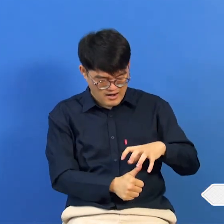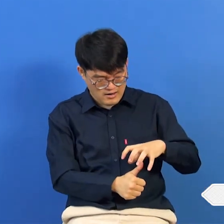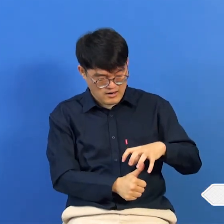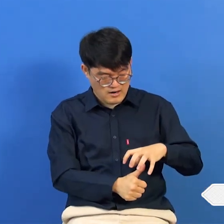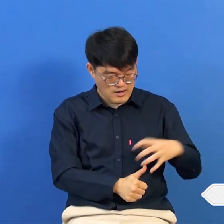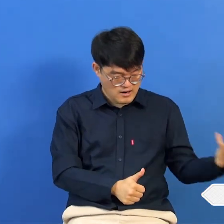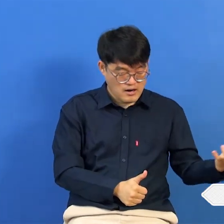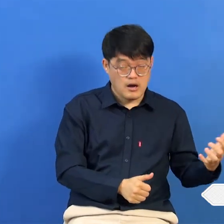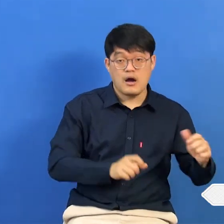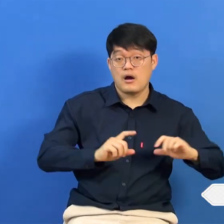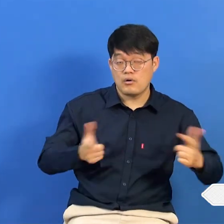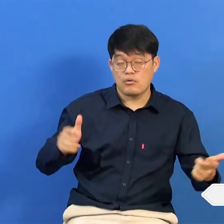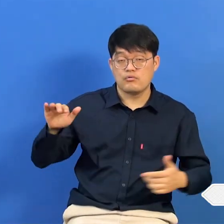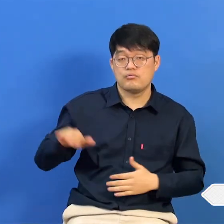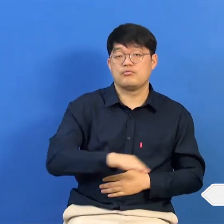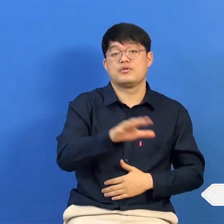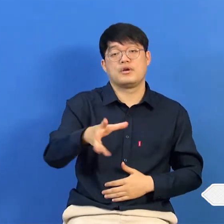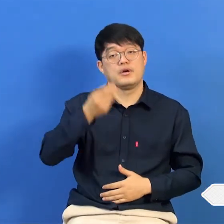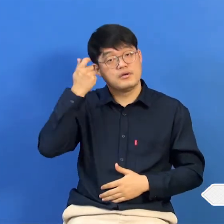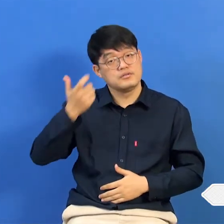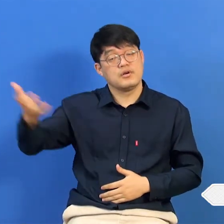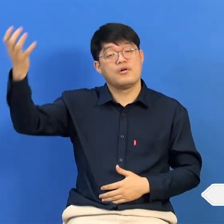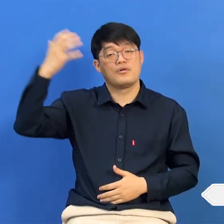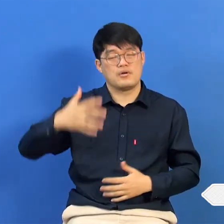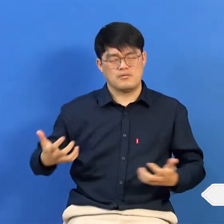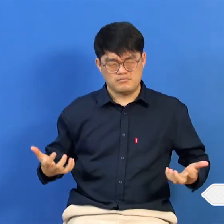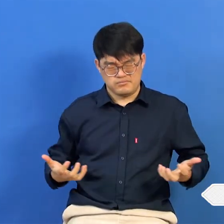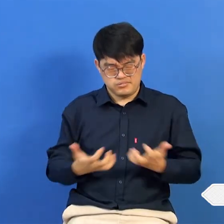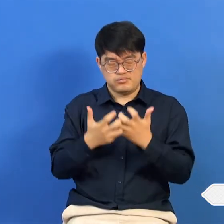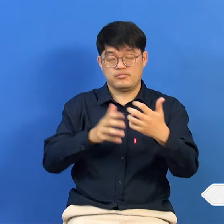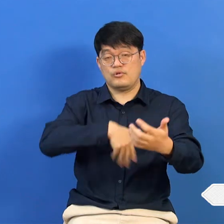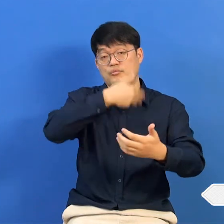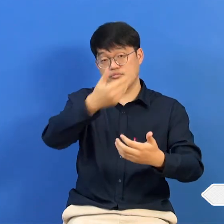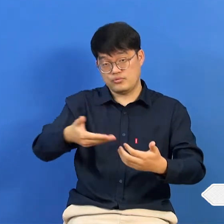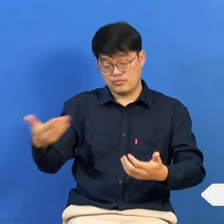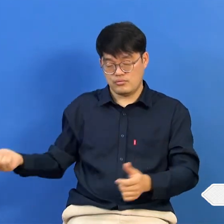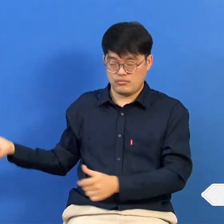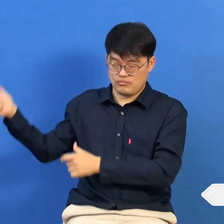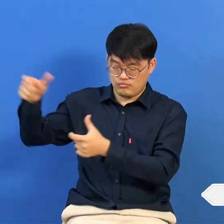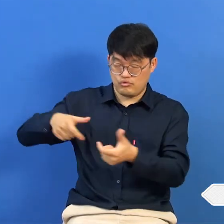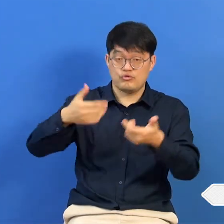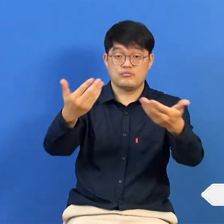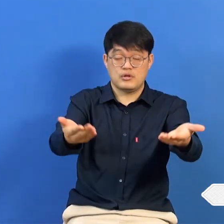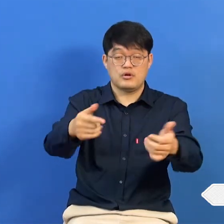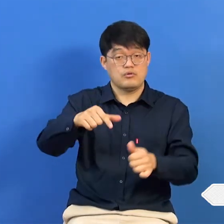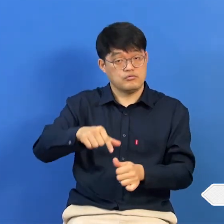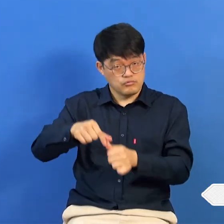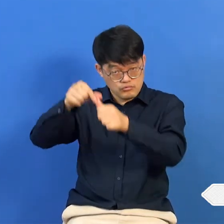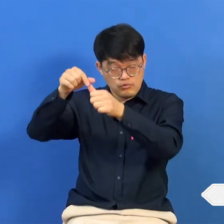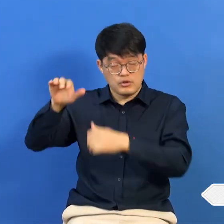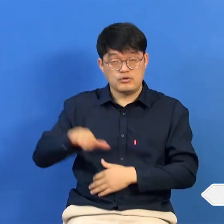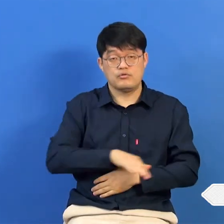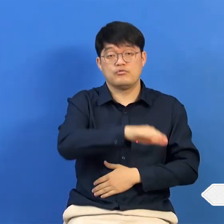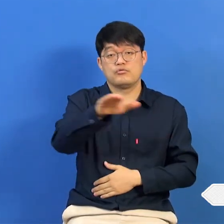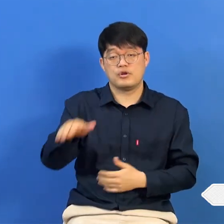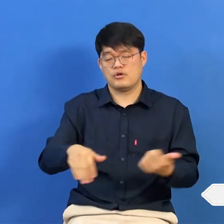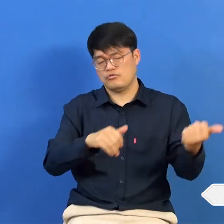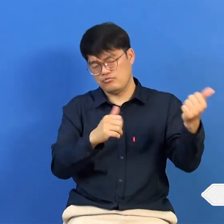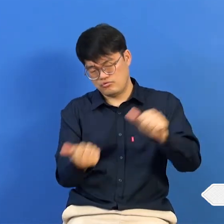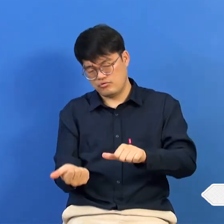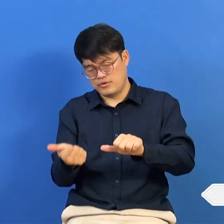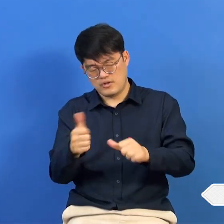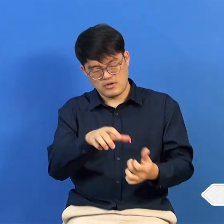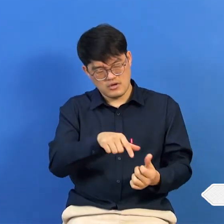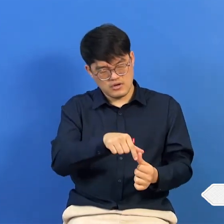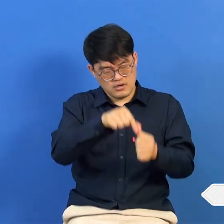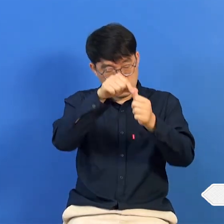않고 우리에게 성령을 넘치도록 부어주시는 것입니다. 구원은 단지 우리를 죽음에서 건져내는 것에 그치지